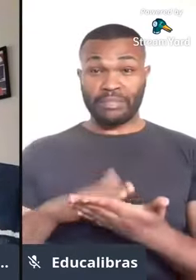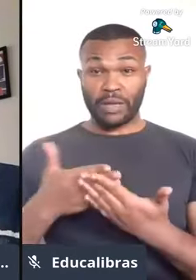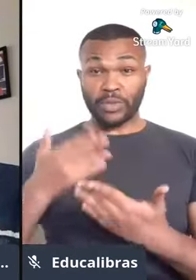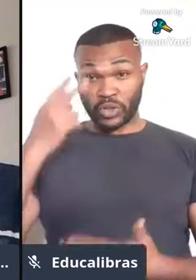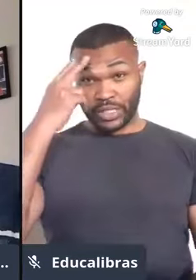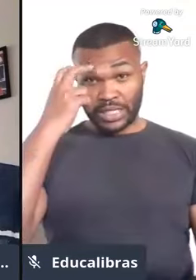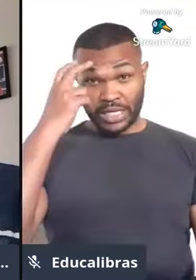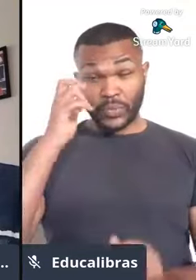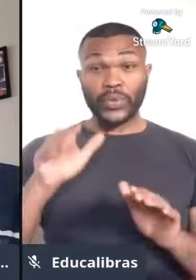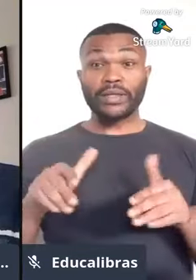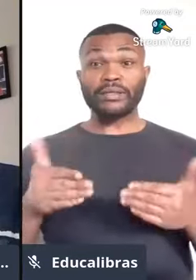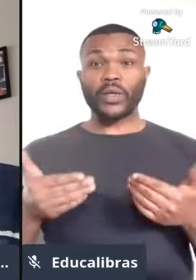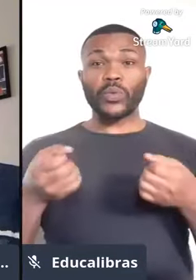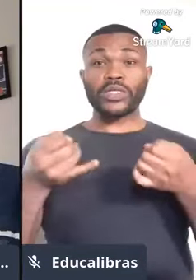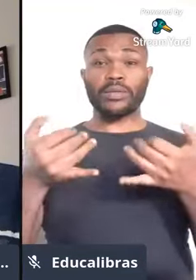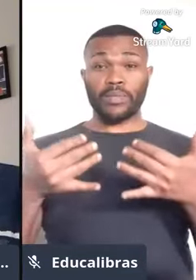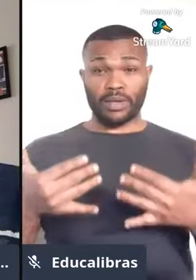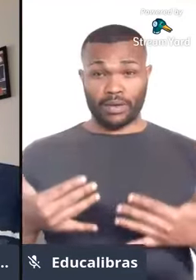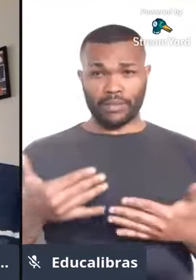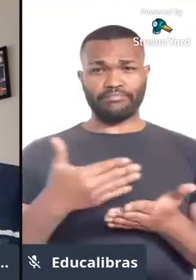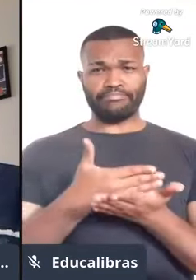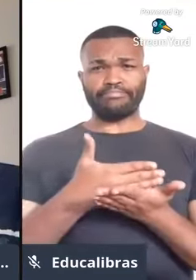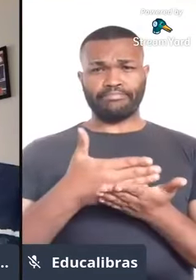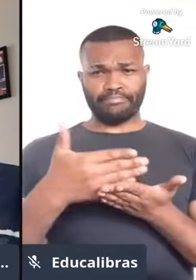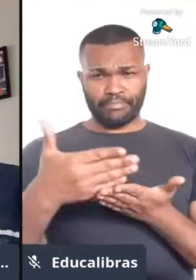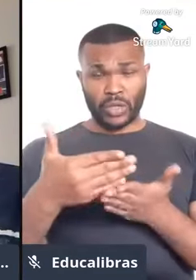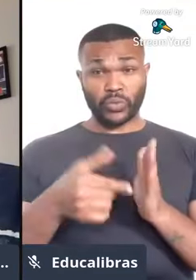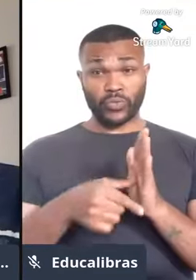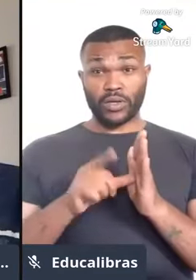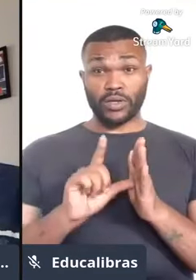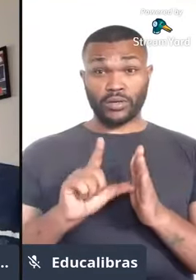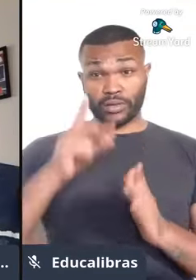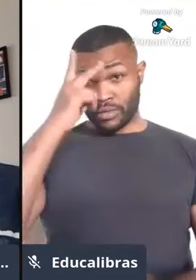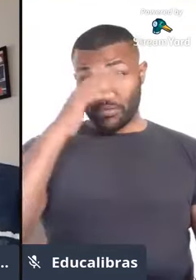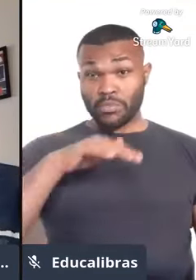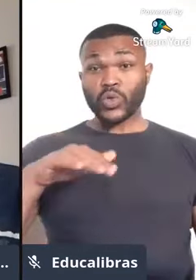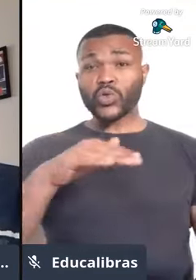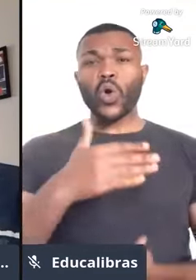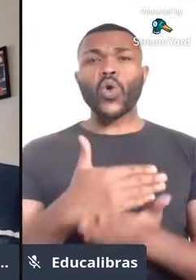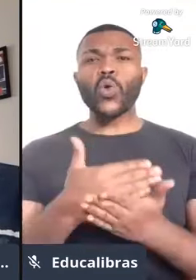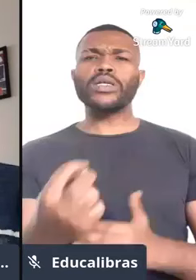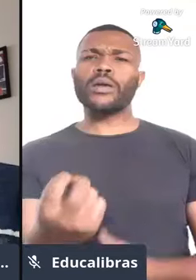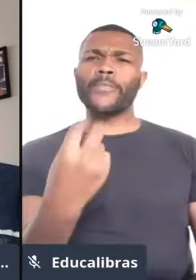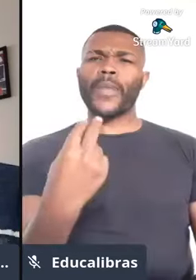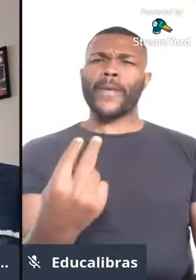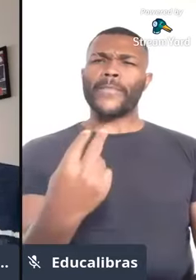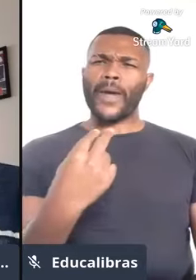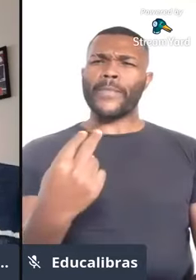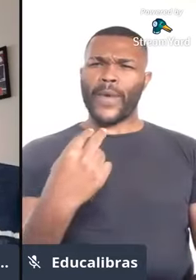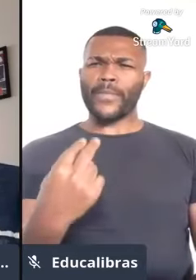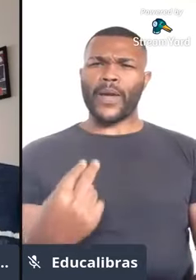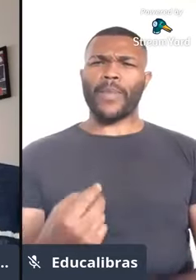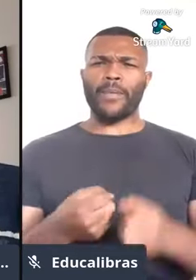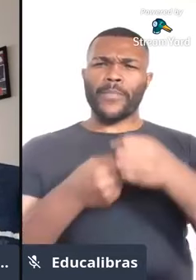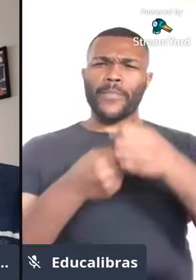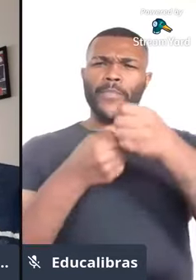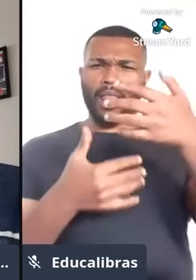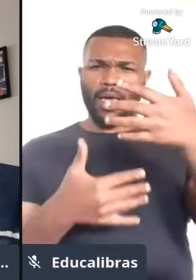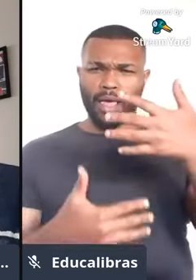um pouquinho, dar uma introdução, inclusive para deixar as pessoas entrarem. Elas vão entrando aos poucos, e daí eu vou